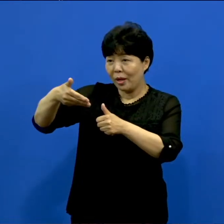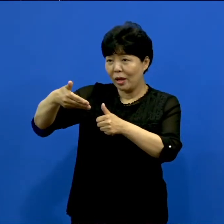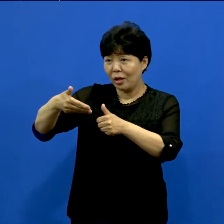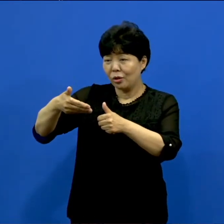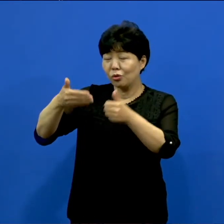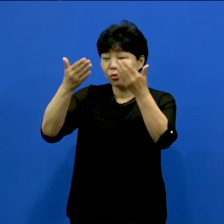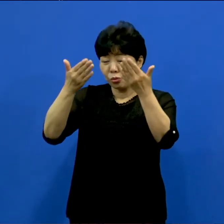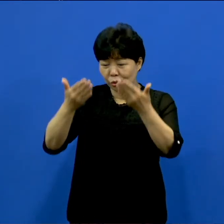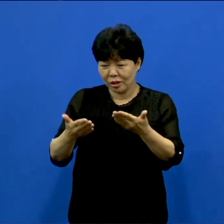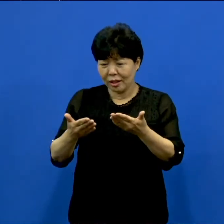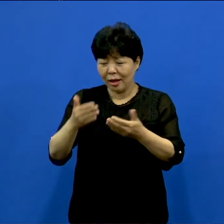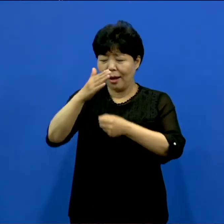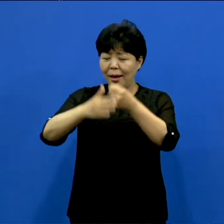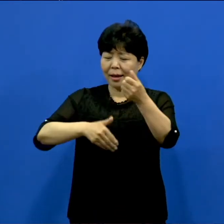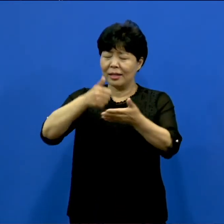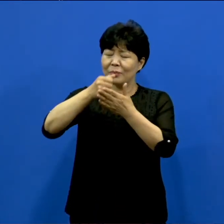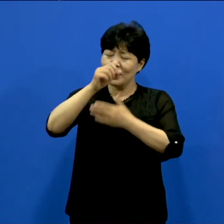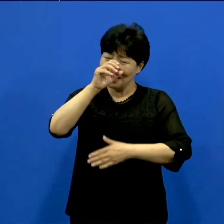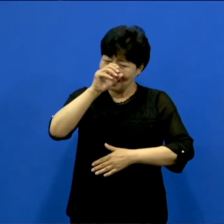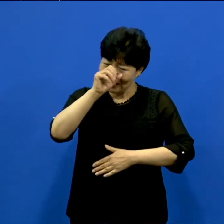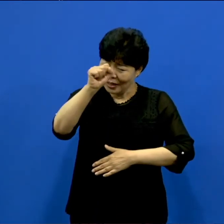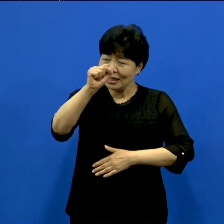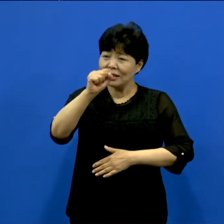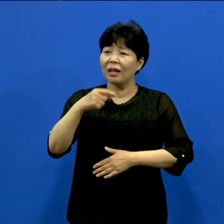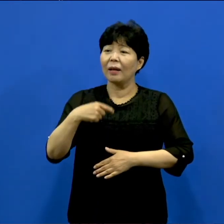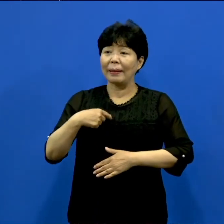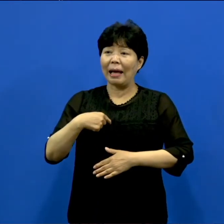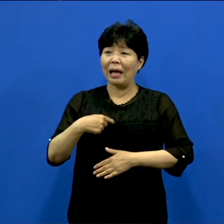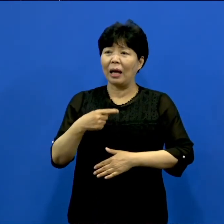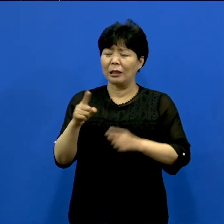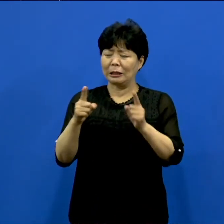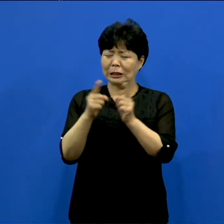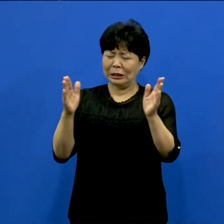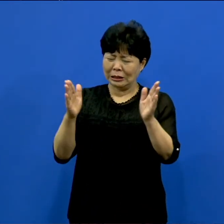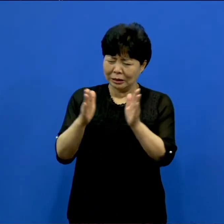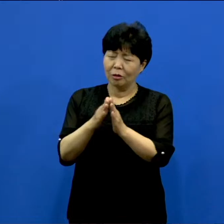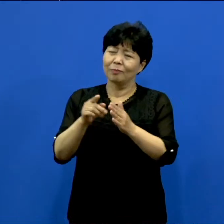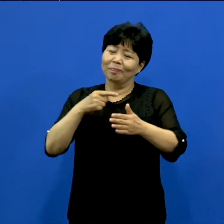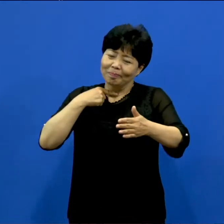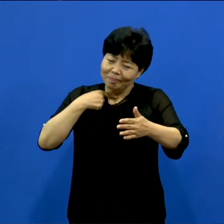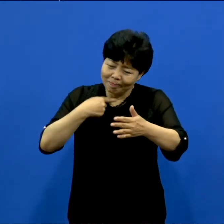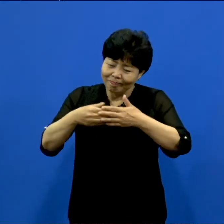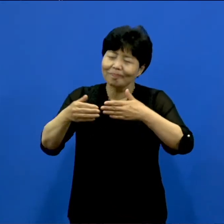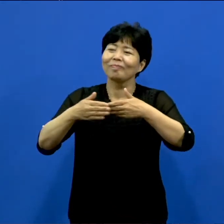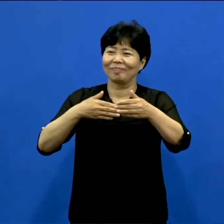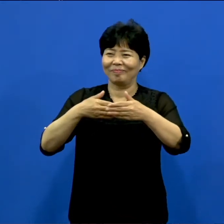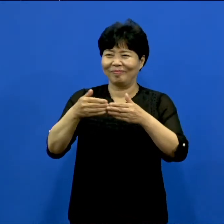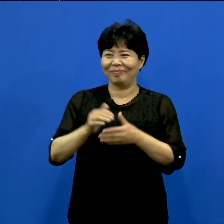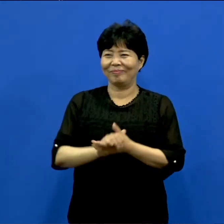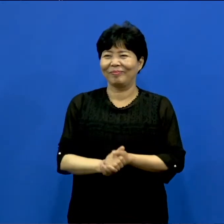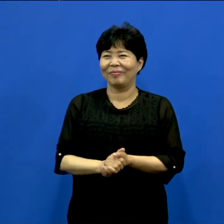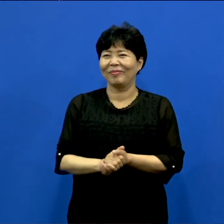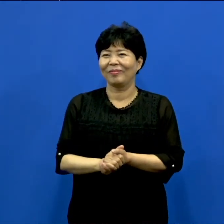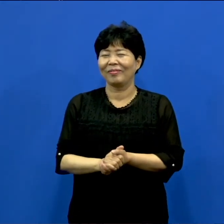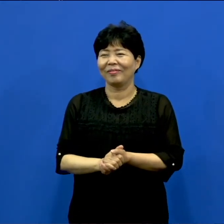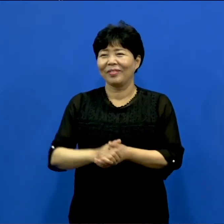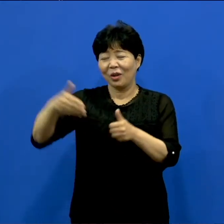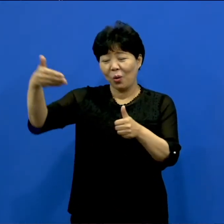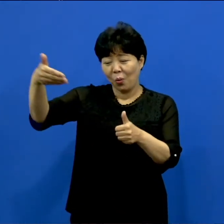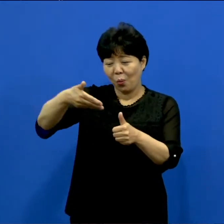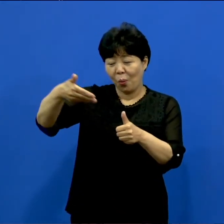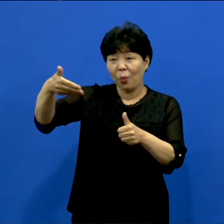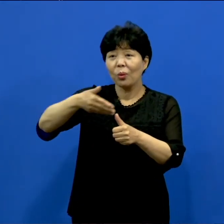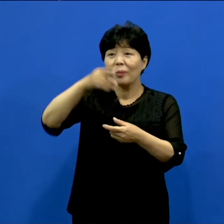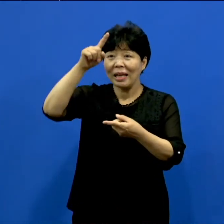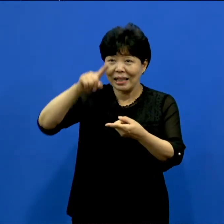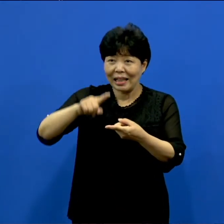그분은 선하신다, 이걸 실제적으로 경험하고 내가 맛을 본 거잖아요. 참 다양하게 맛을 본 거죠. 공급에 대해서도 다양한